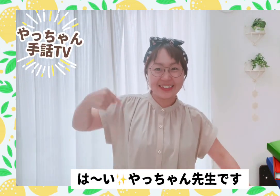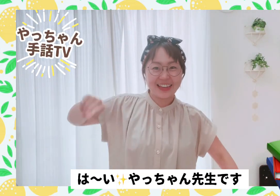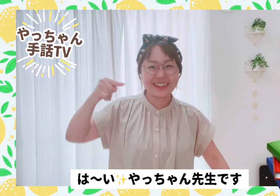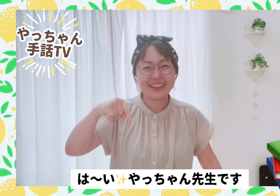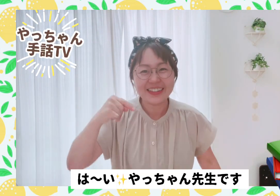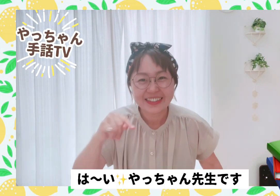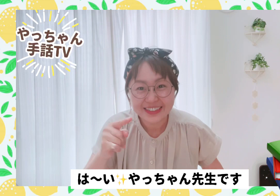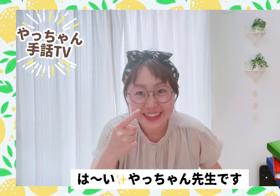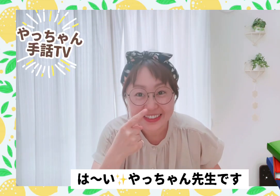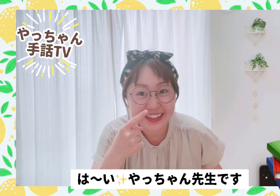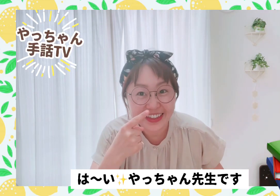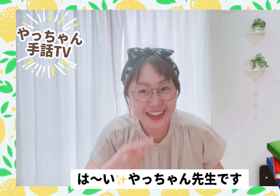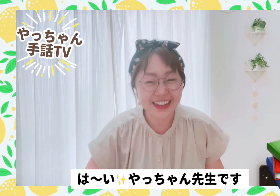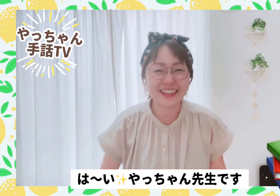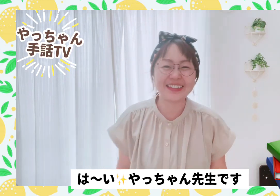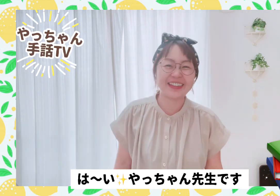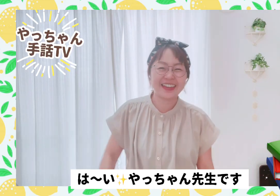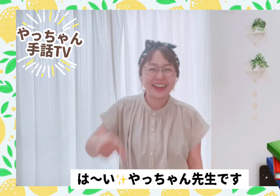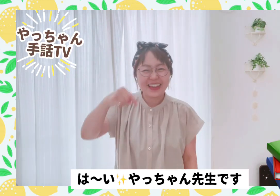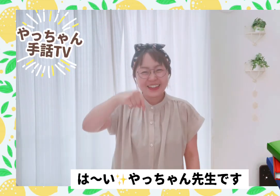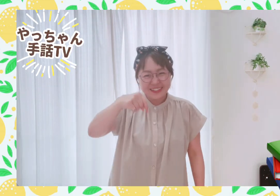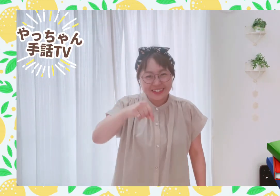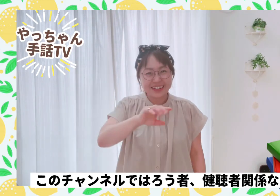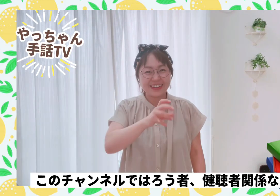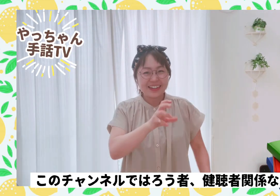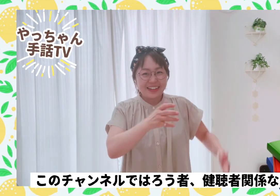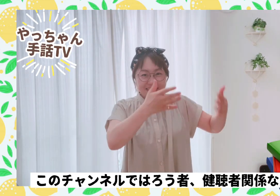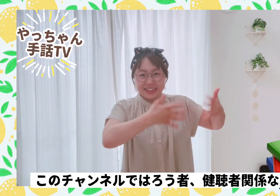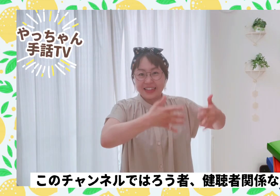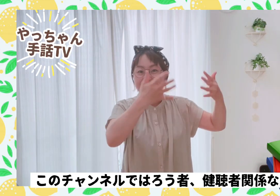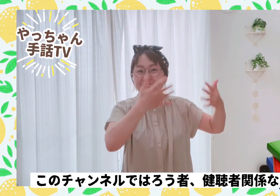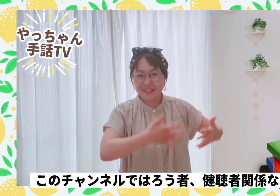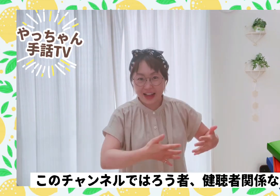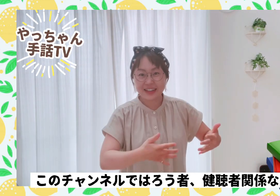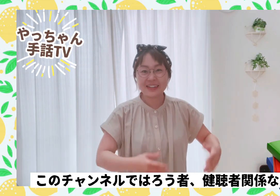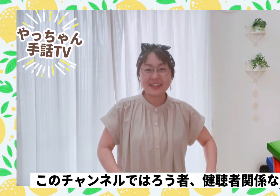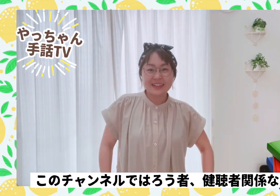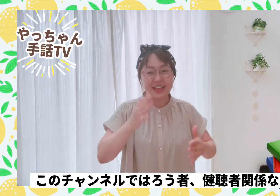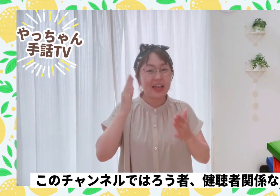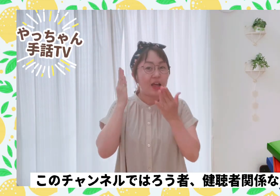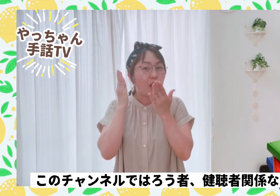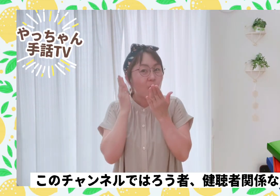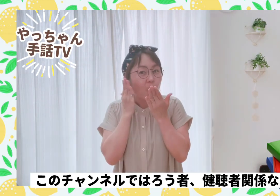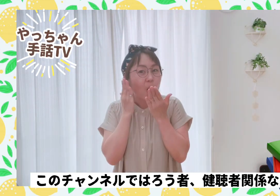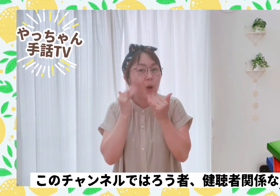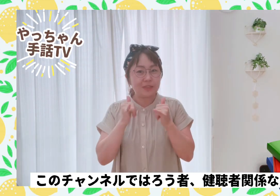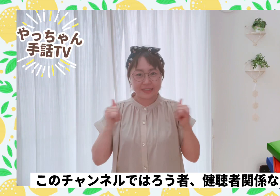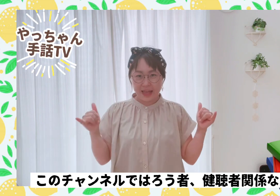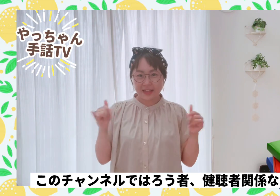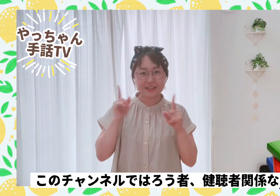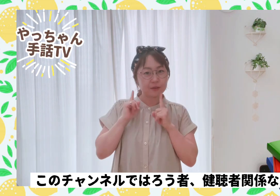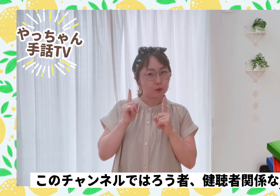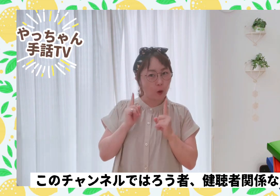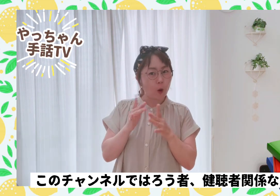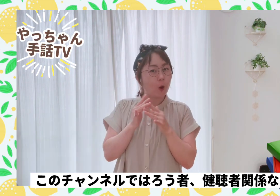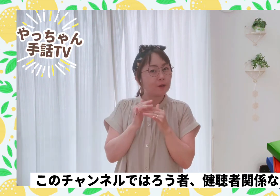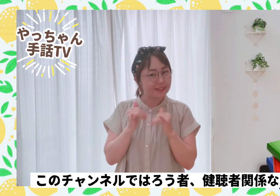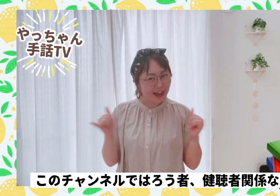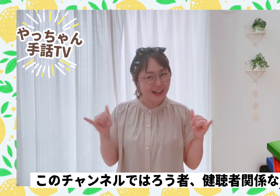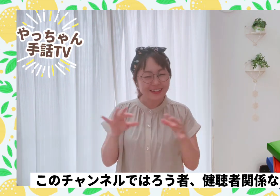ちゃん先生です。このチャンネルではろう者、